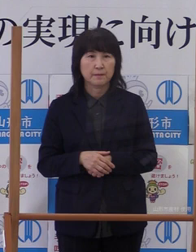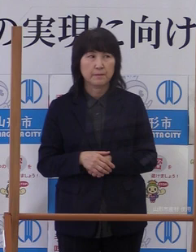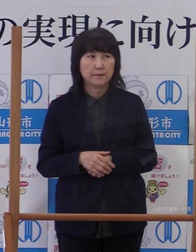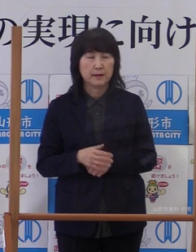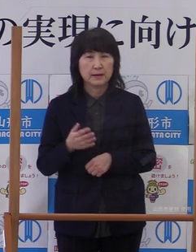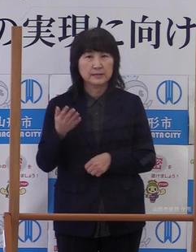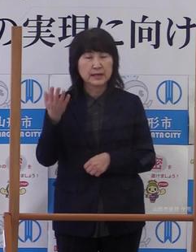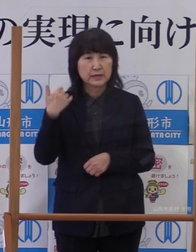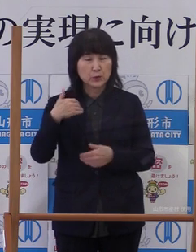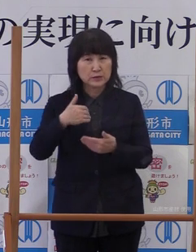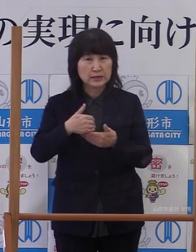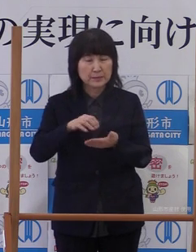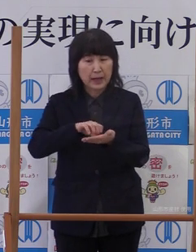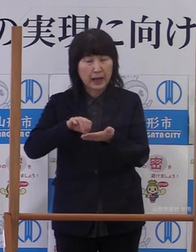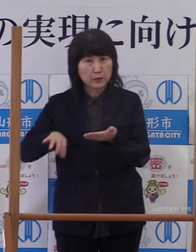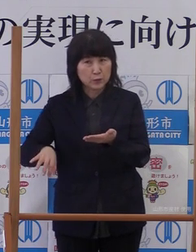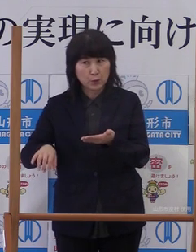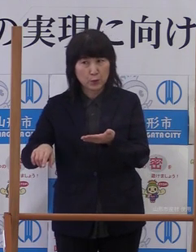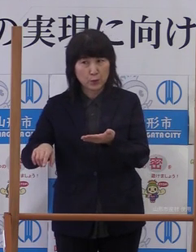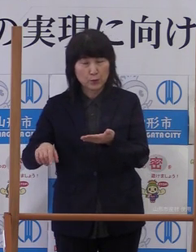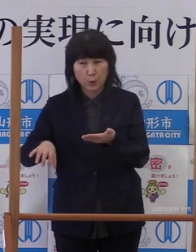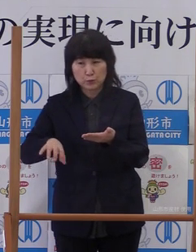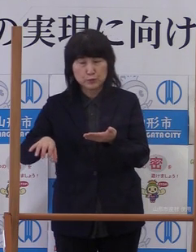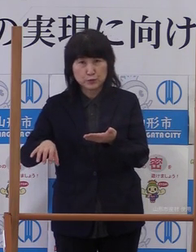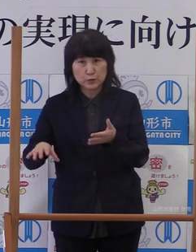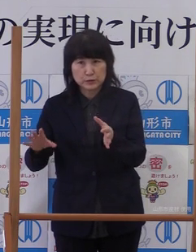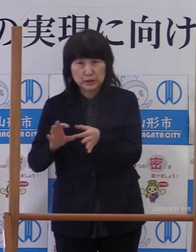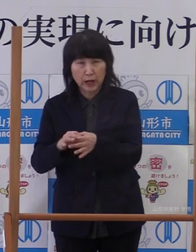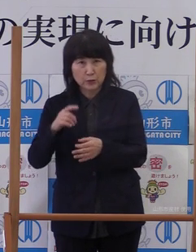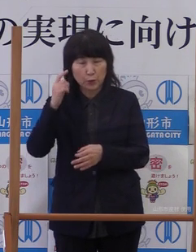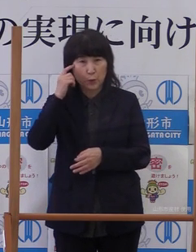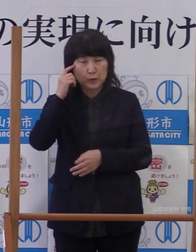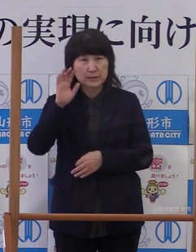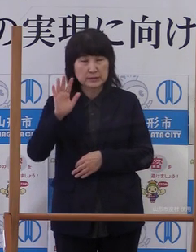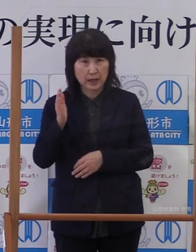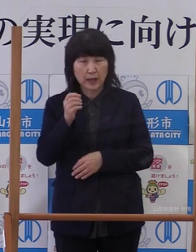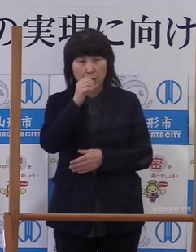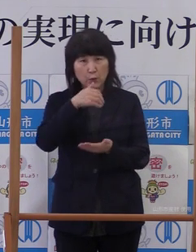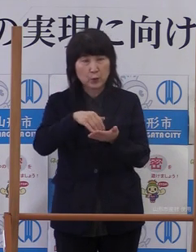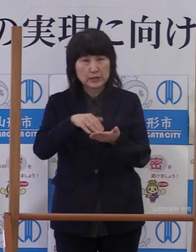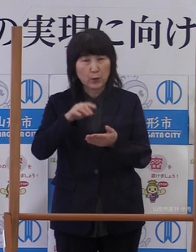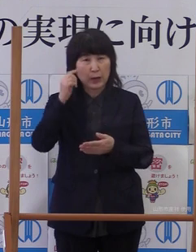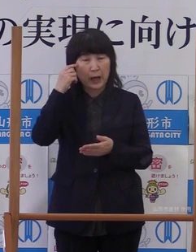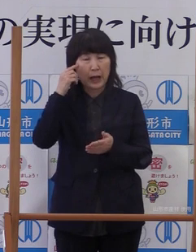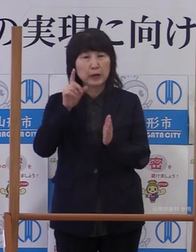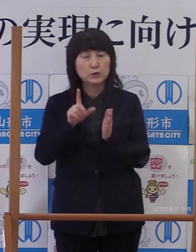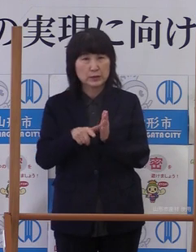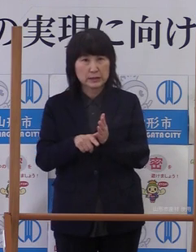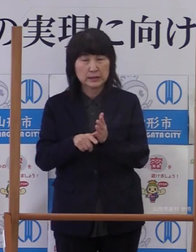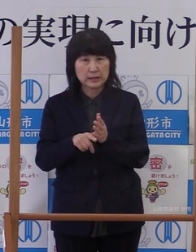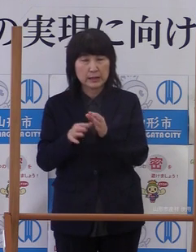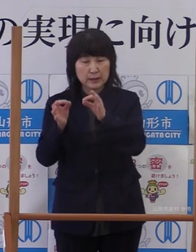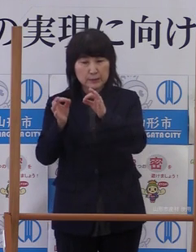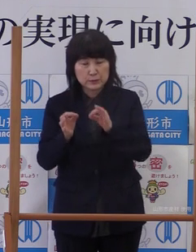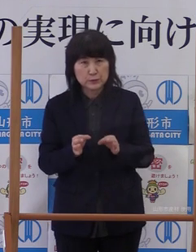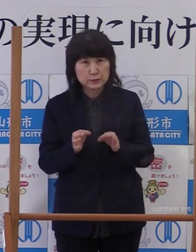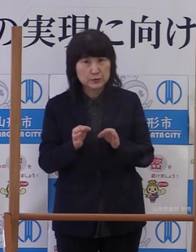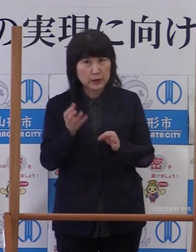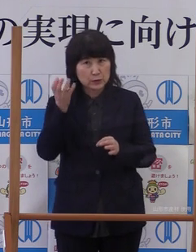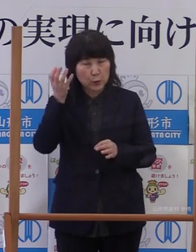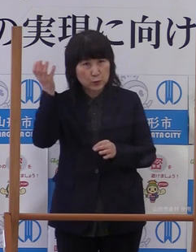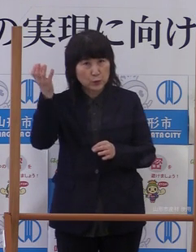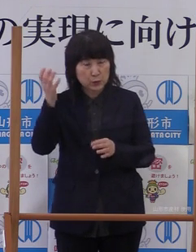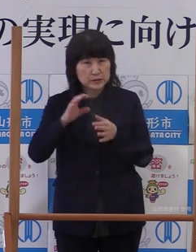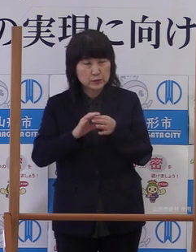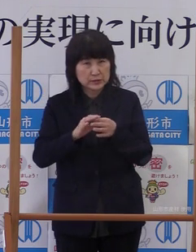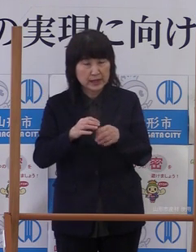ット処分というところにちょっとつながるかもしれないんですけれども、予算編成の中でですね、こういった減収が見込まれるということに対して、苦